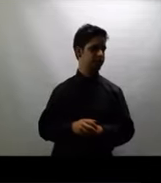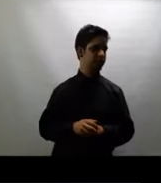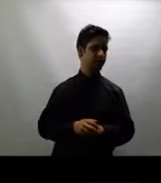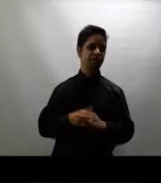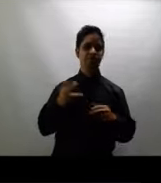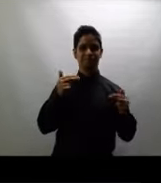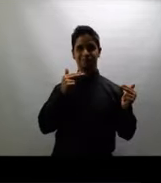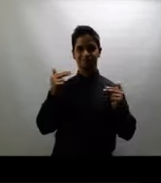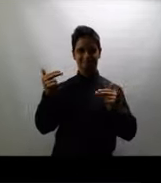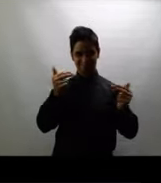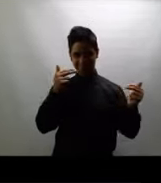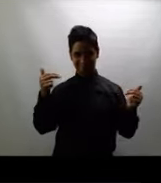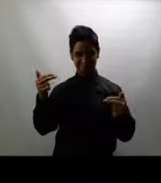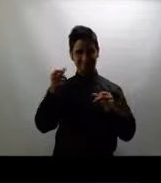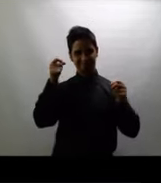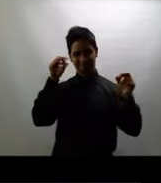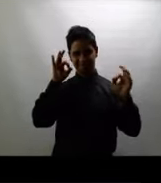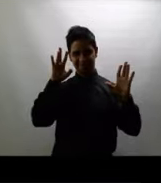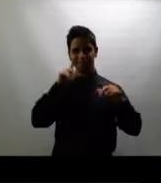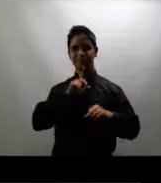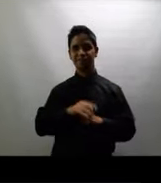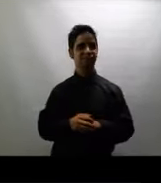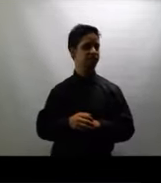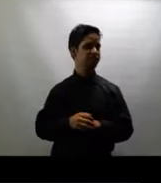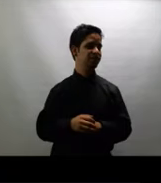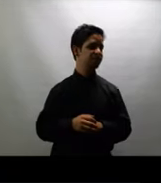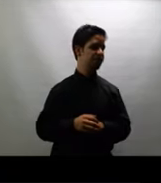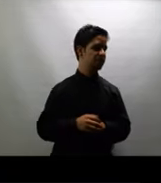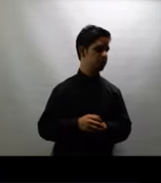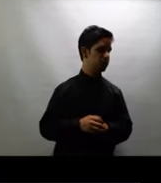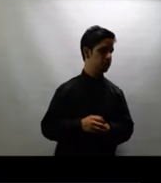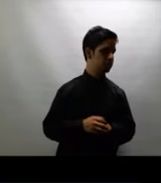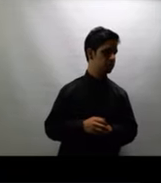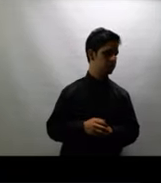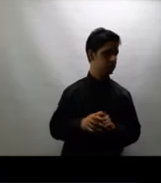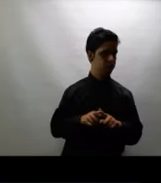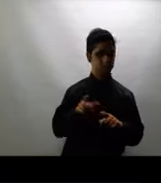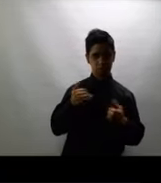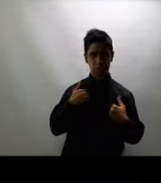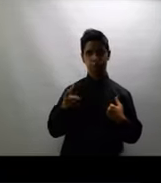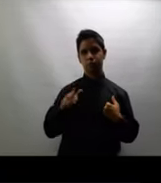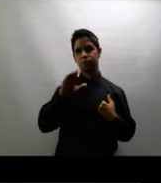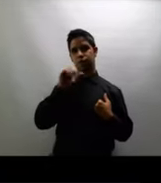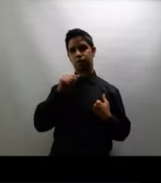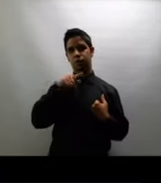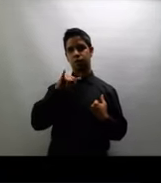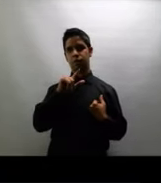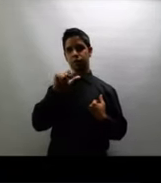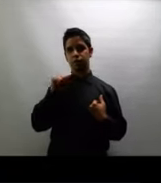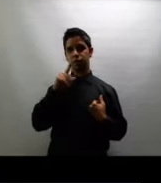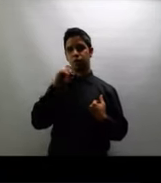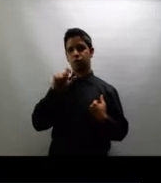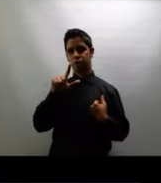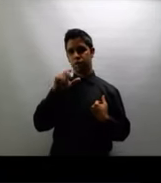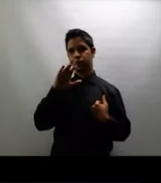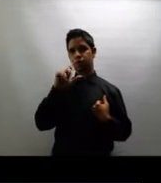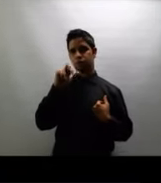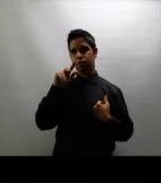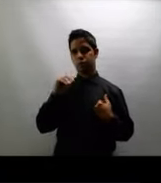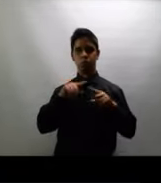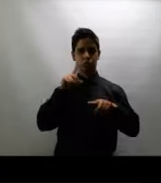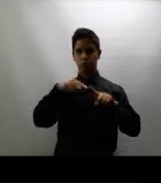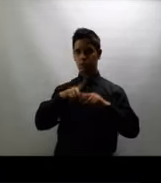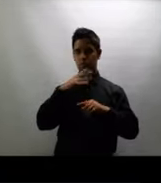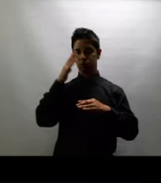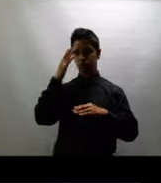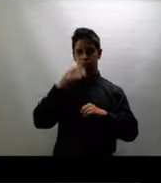Ay, Cristo. Okay. Ay, Dios mío, está la fortaleza y está la hermanita. La capilla del Cristo, que tampoco puede taparla. Acá no, tampoco. Así,